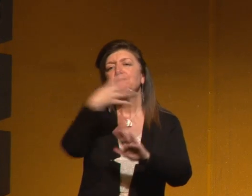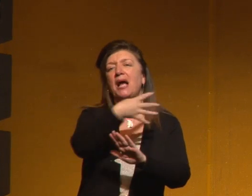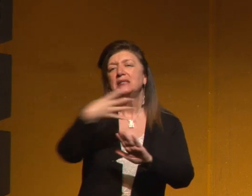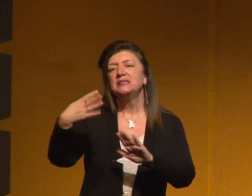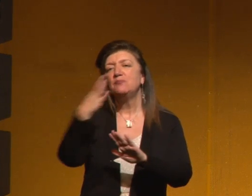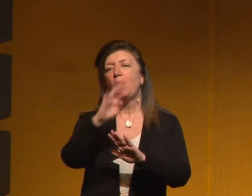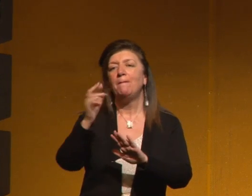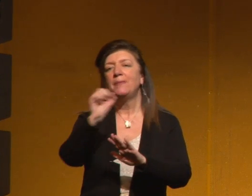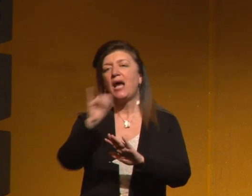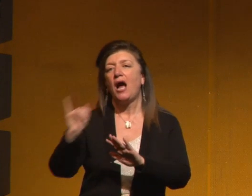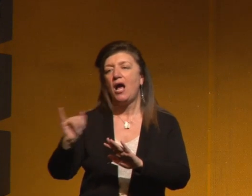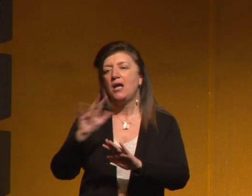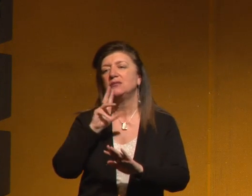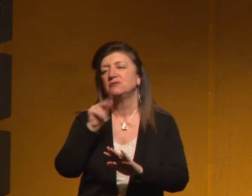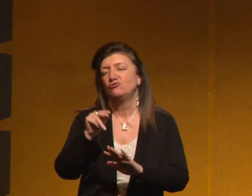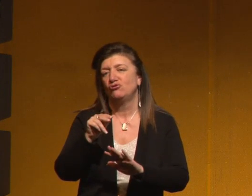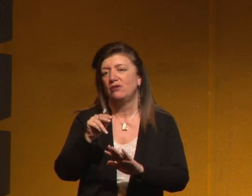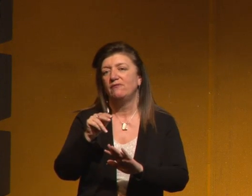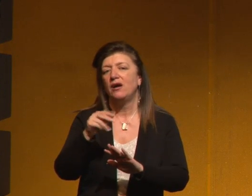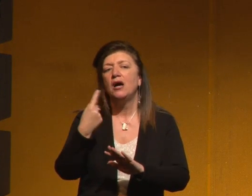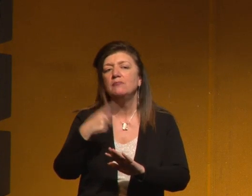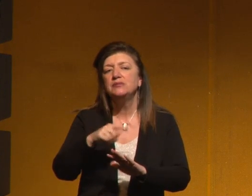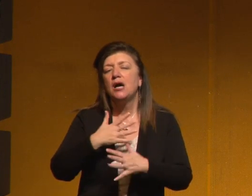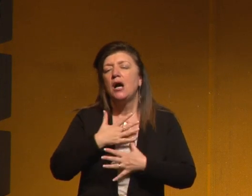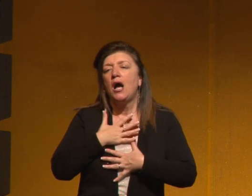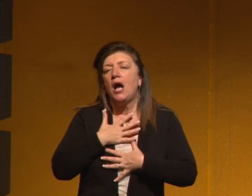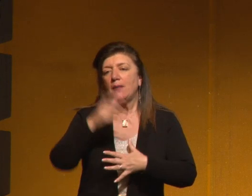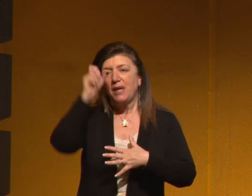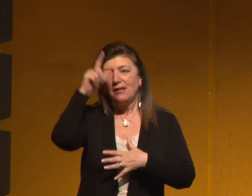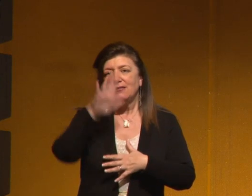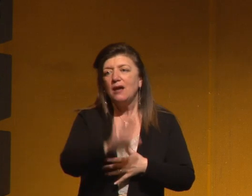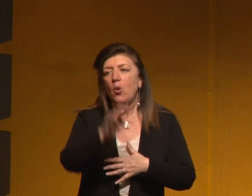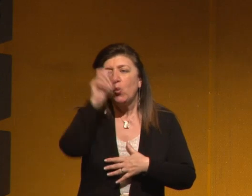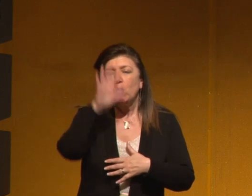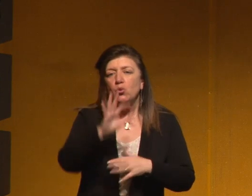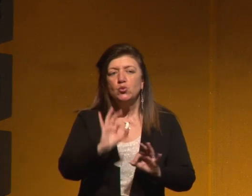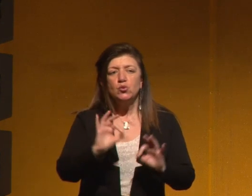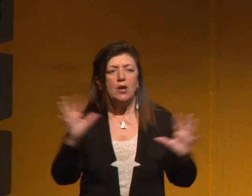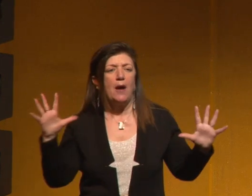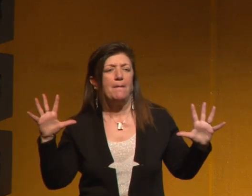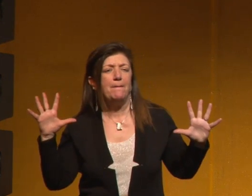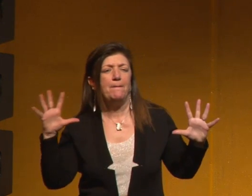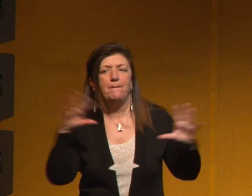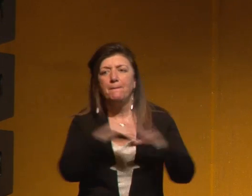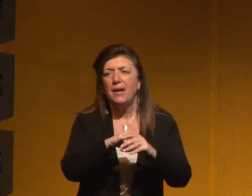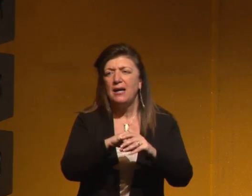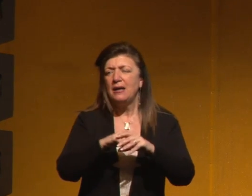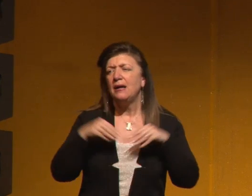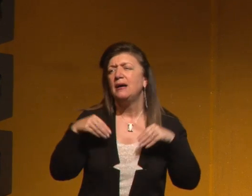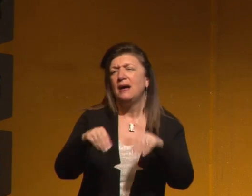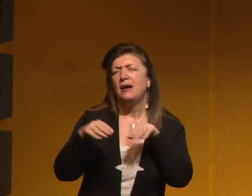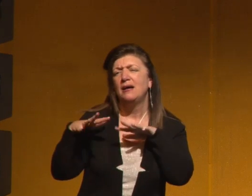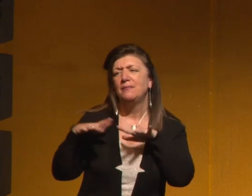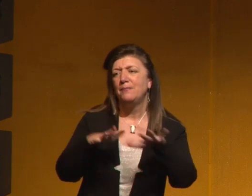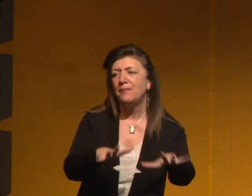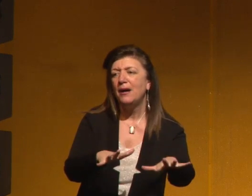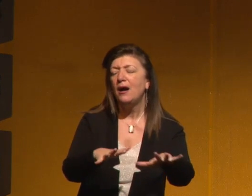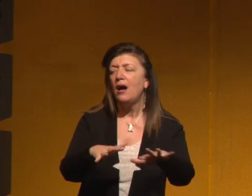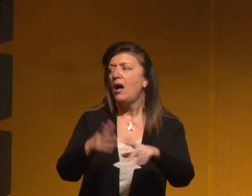amano questa idea di cultura così inclusiva e partecipativa continuano a dare linfa